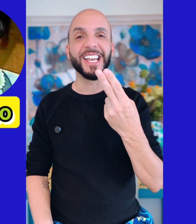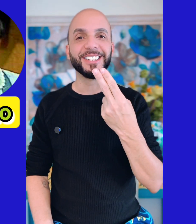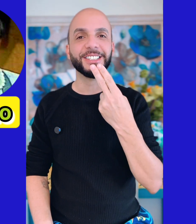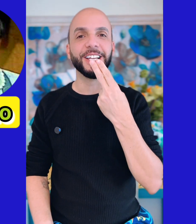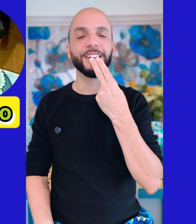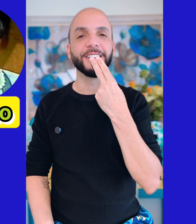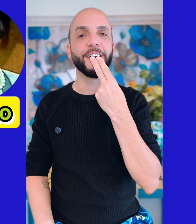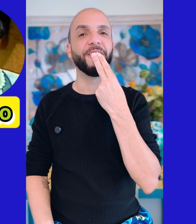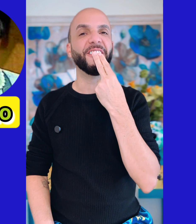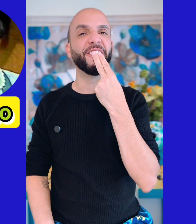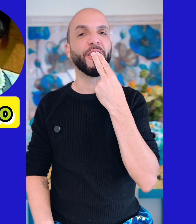dentes dele, né?